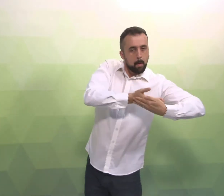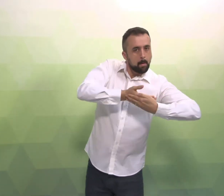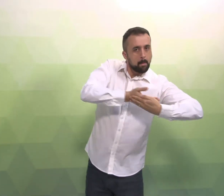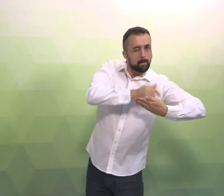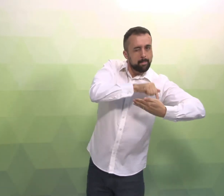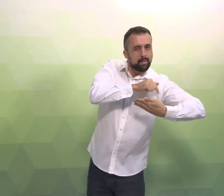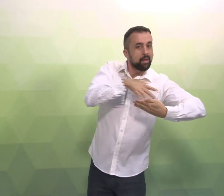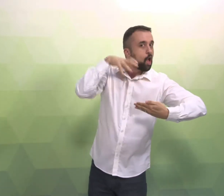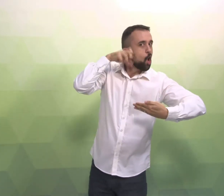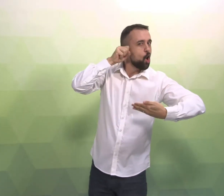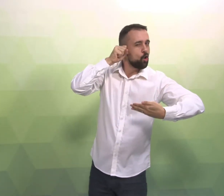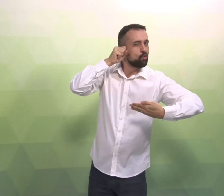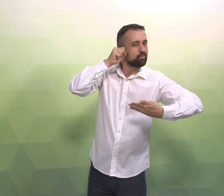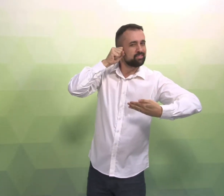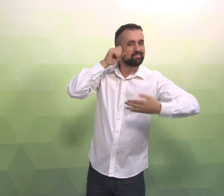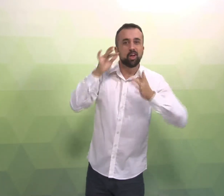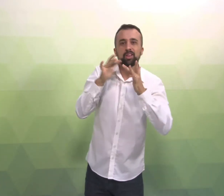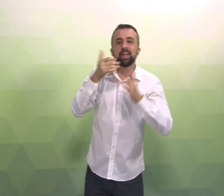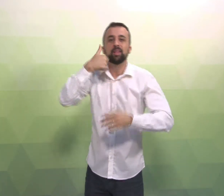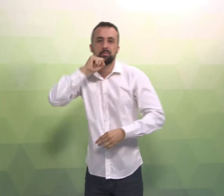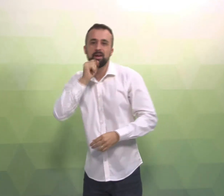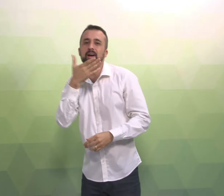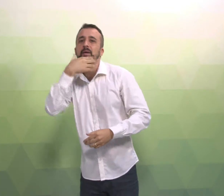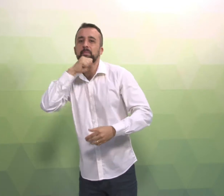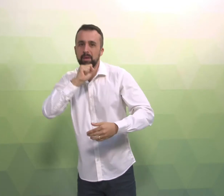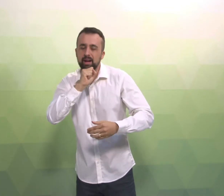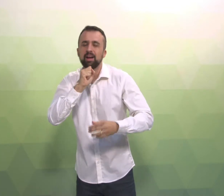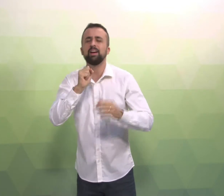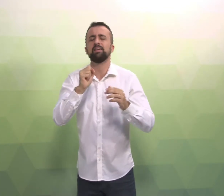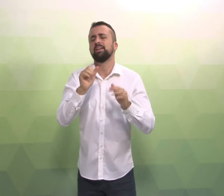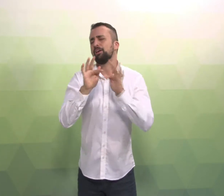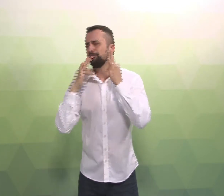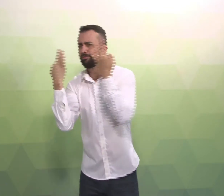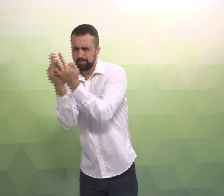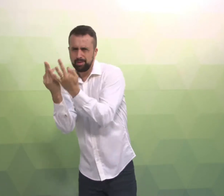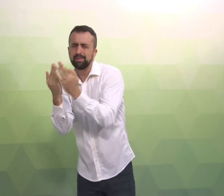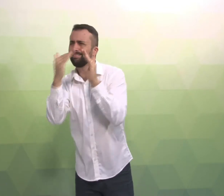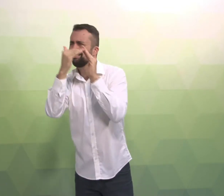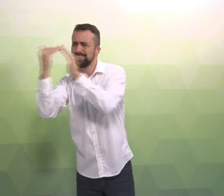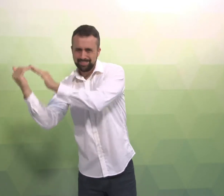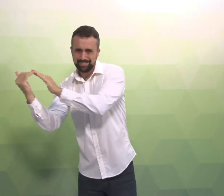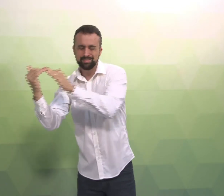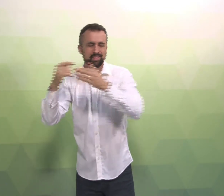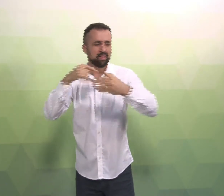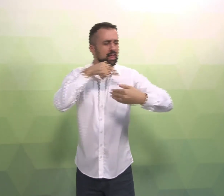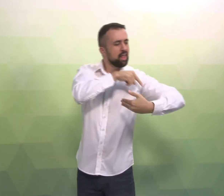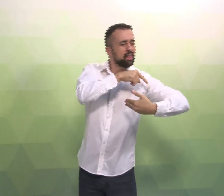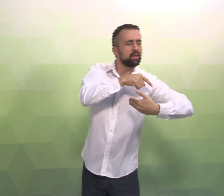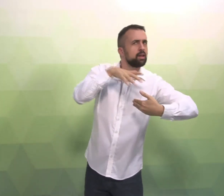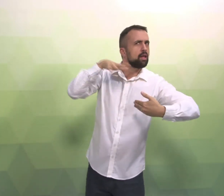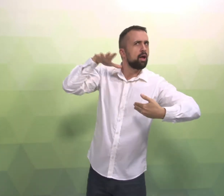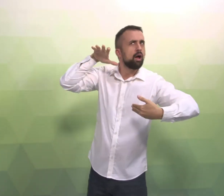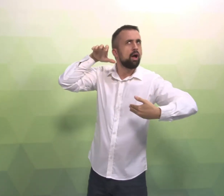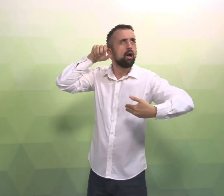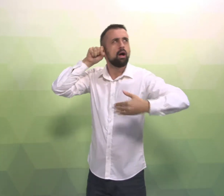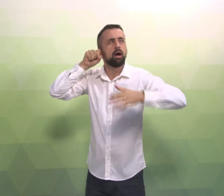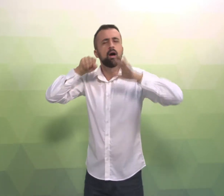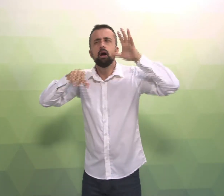Por exemplo, um bebê ouvinte em contato com seus pais, familiares, vizinhos, começa